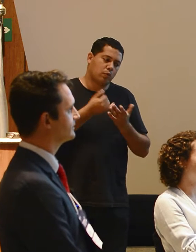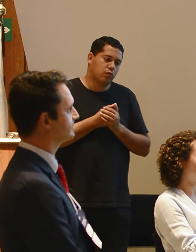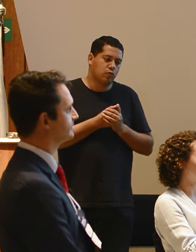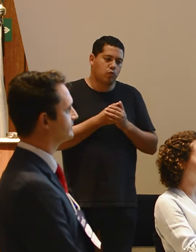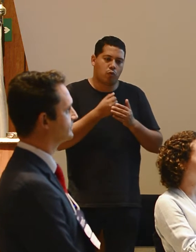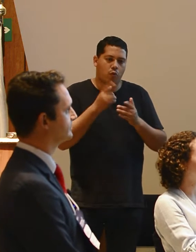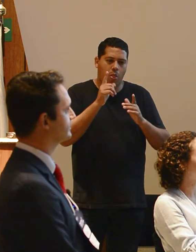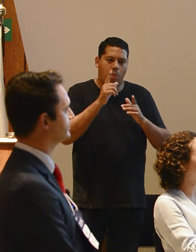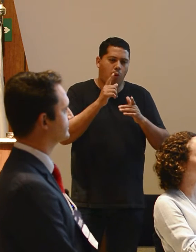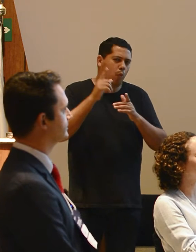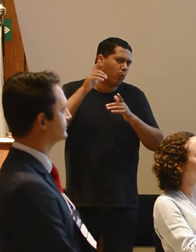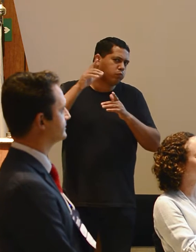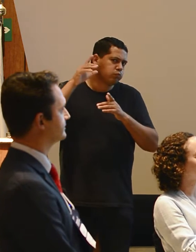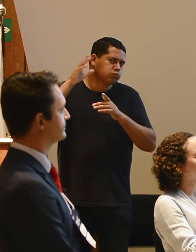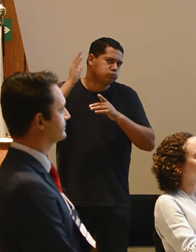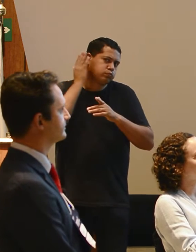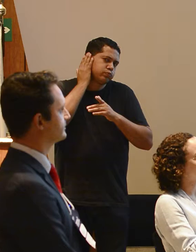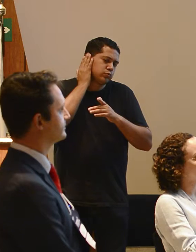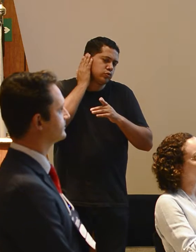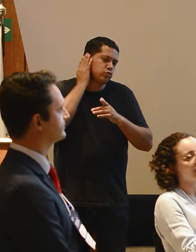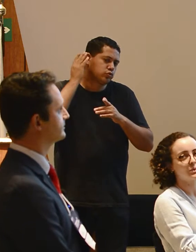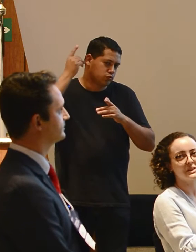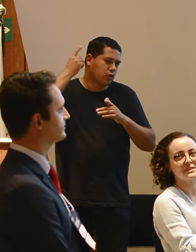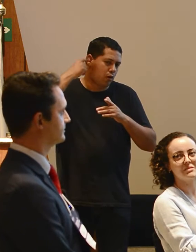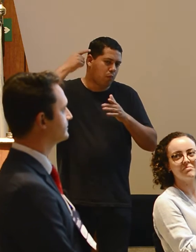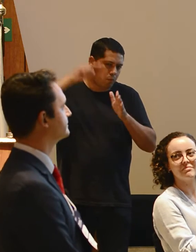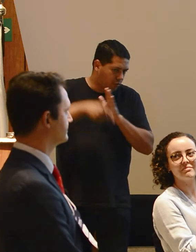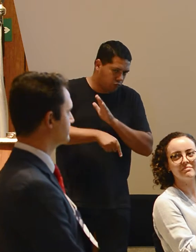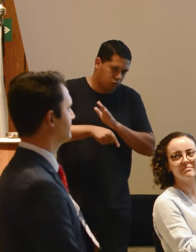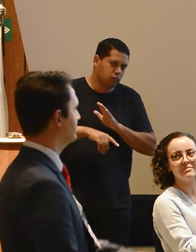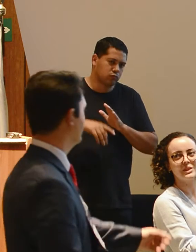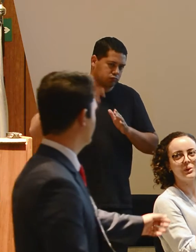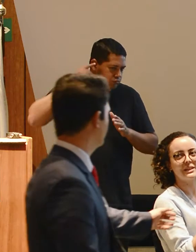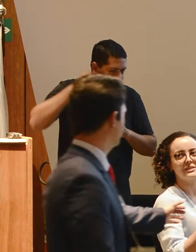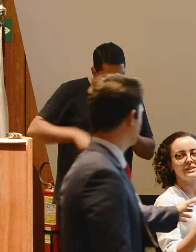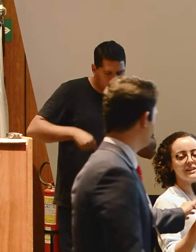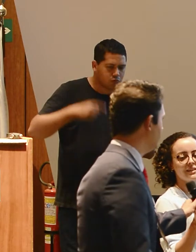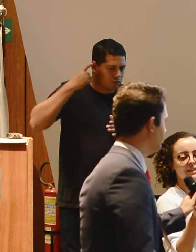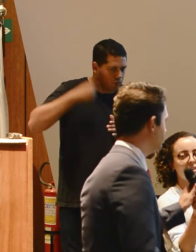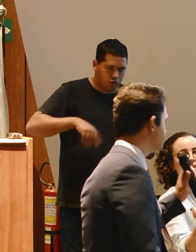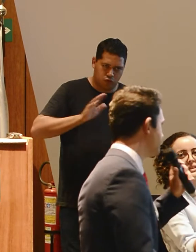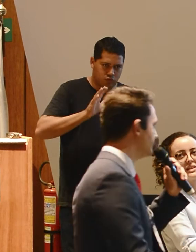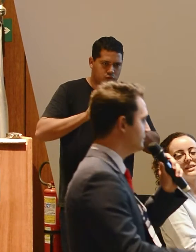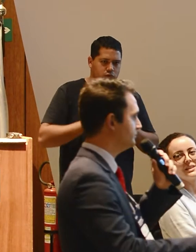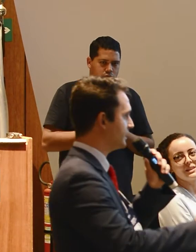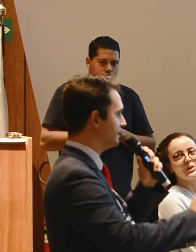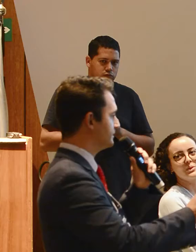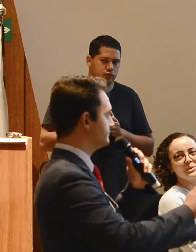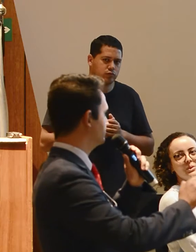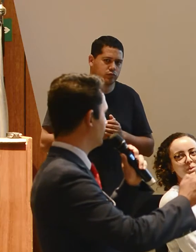não severa, né? Não profunda, que seria indicado, mas não acredito que Eles